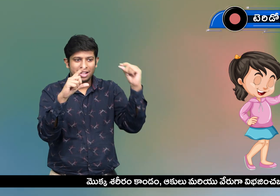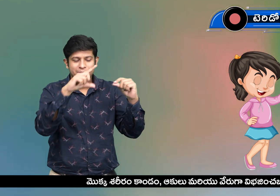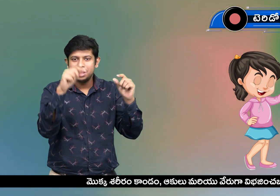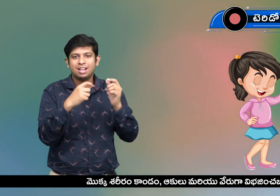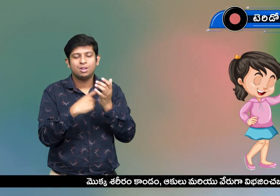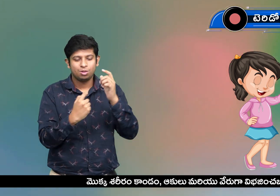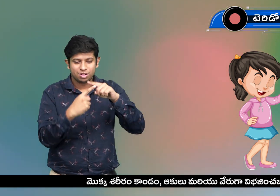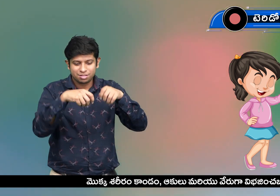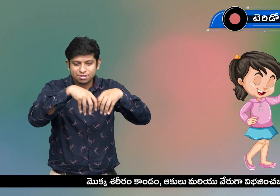విభజించబడింది.